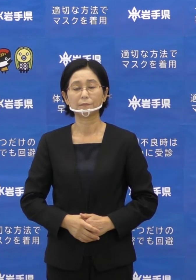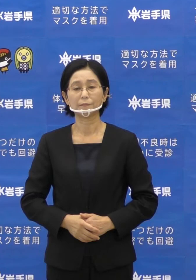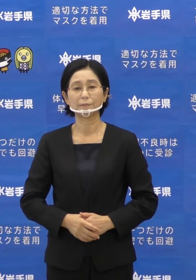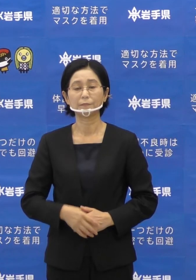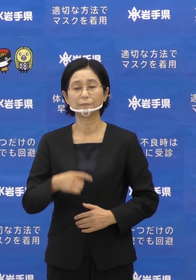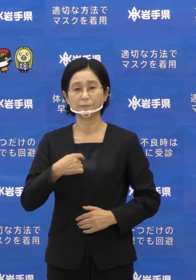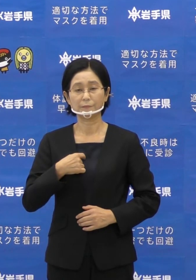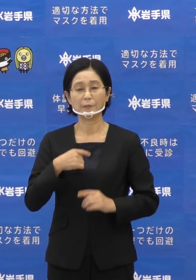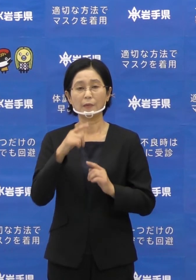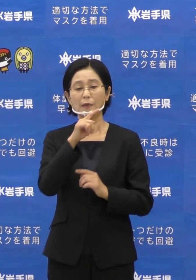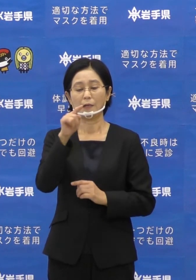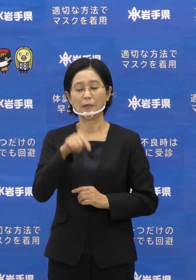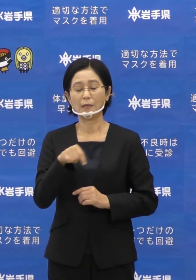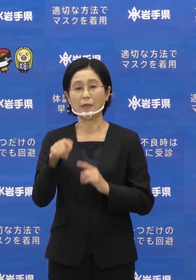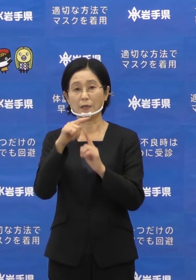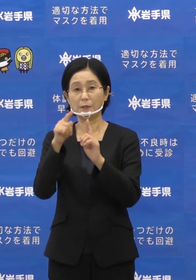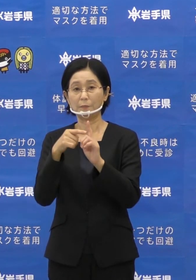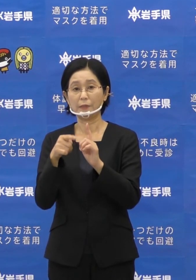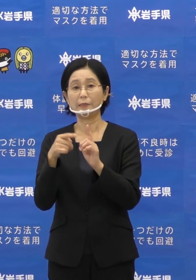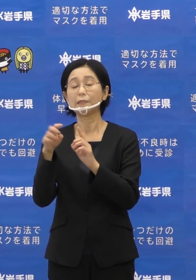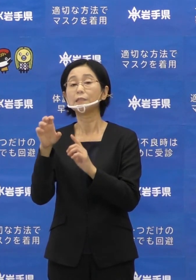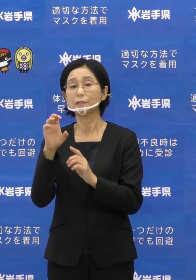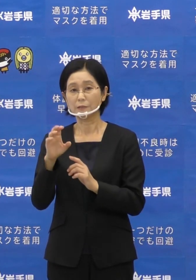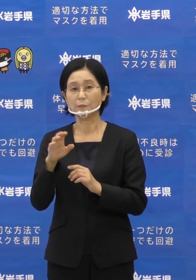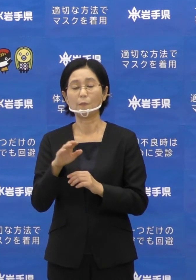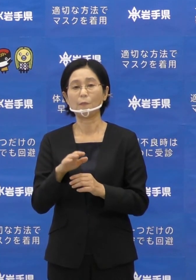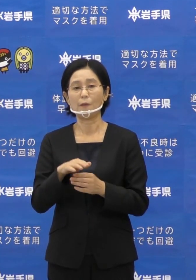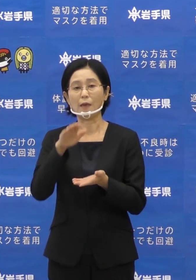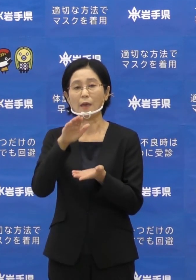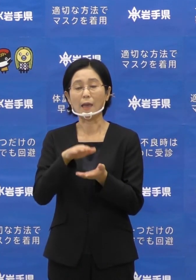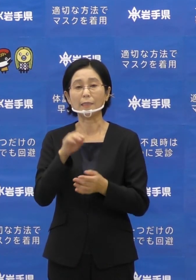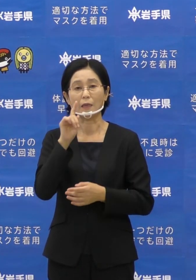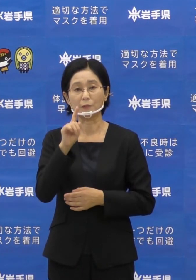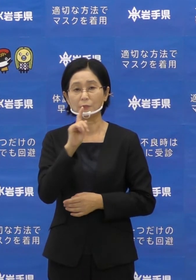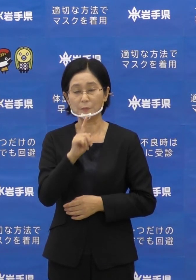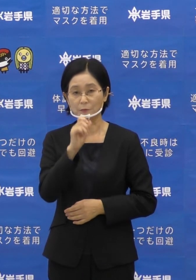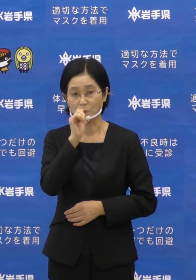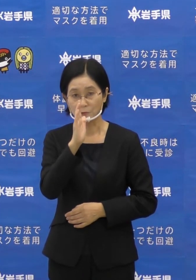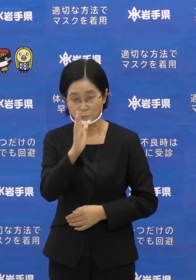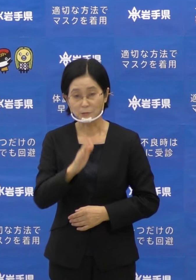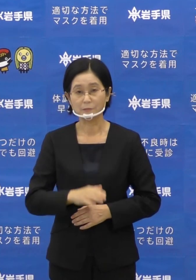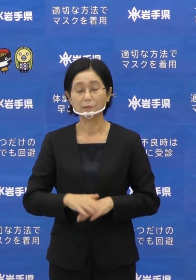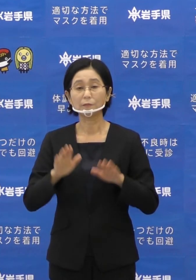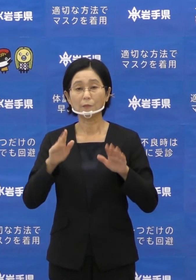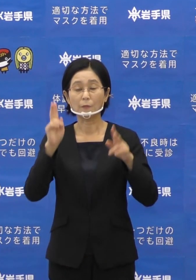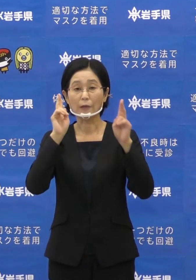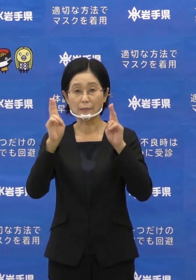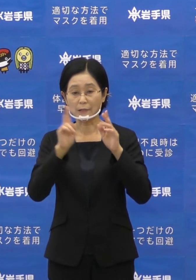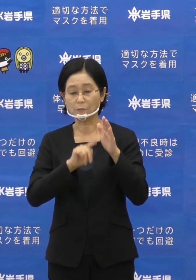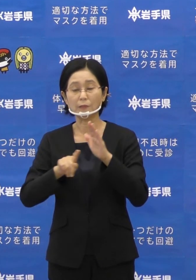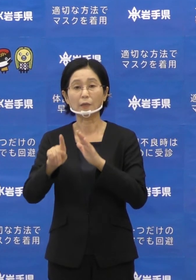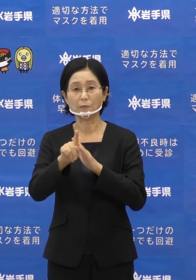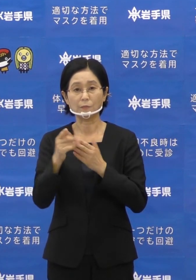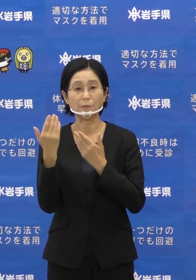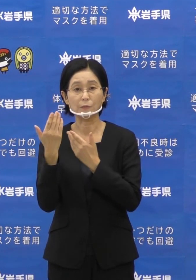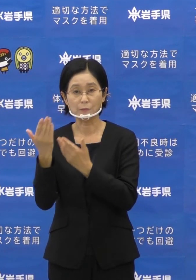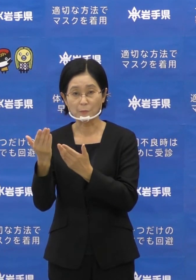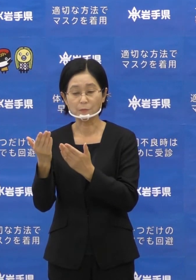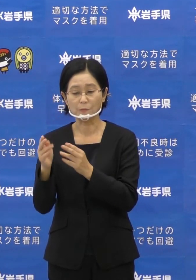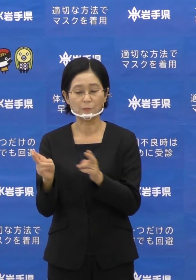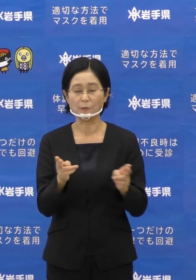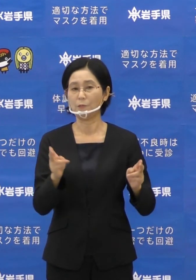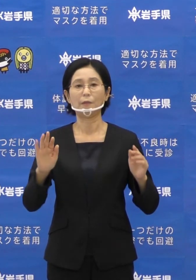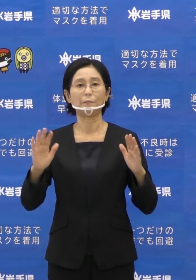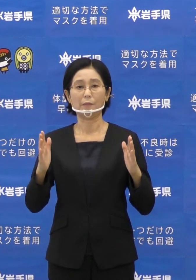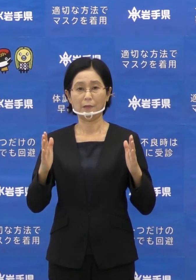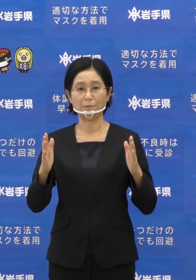IBC 岩手放送の浅見と申します。今日はよろしくお願いいたします。 よろしくお願いします。 今日は記者クラブを代表しての幹事社質問の用意はありません